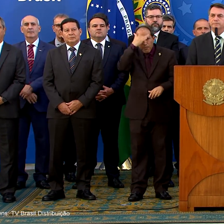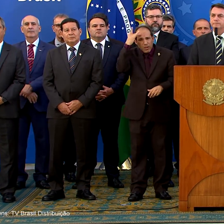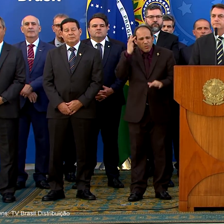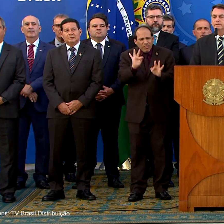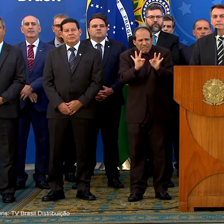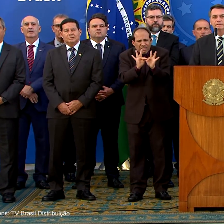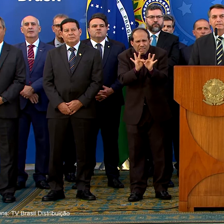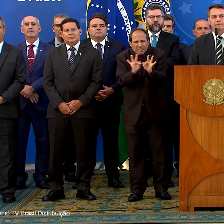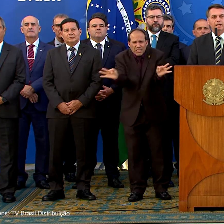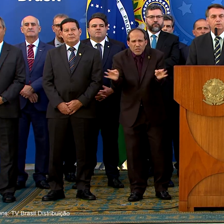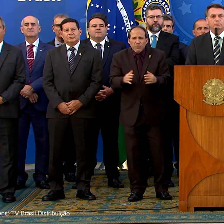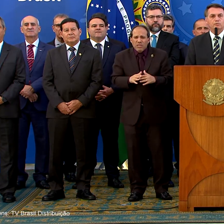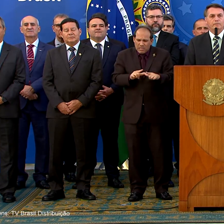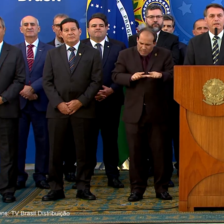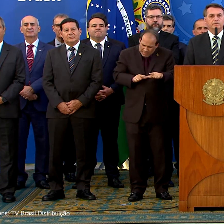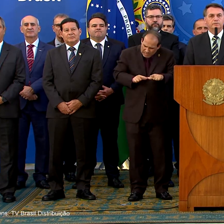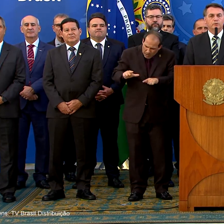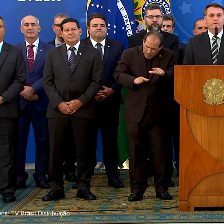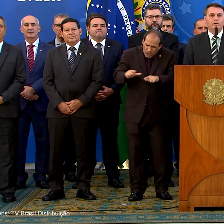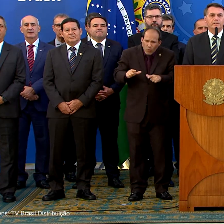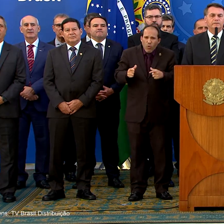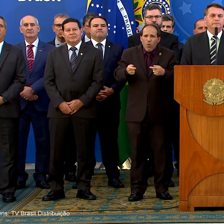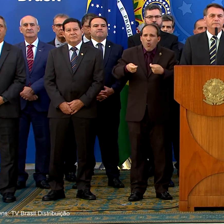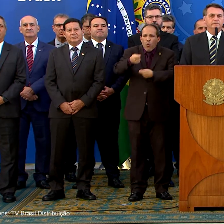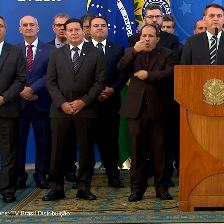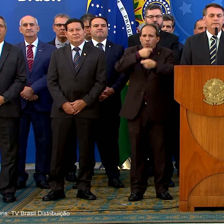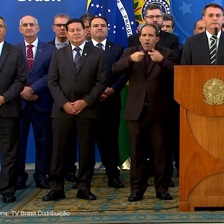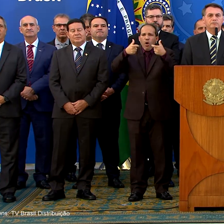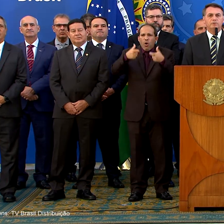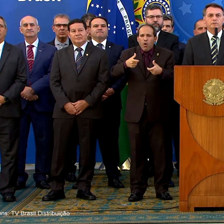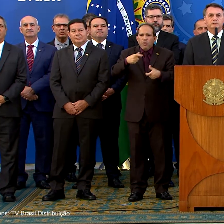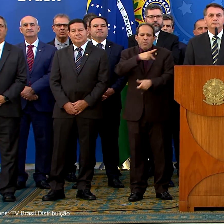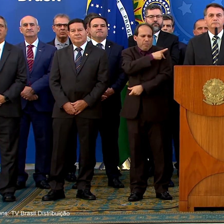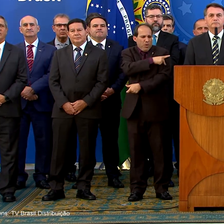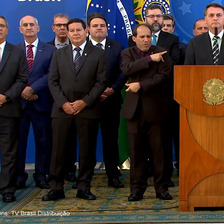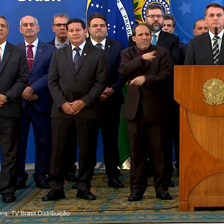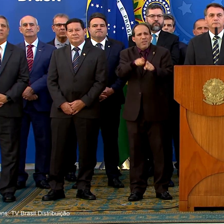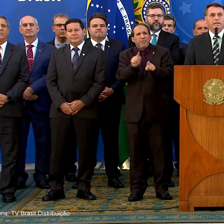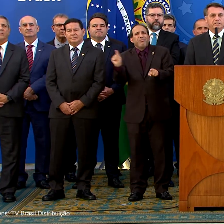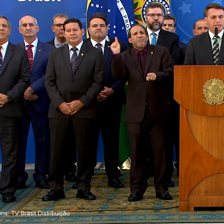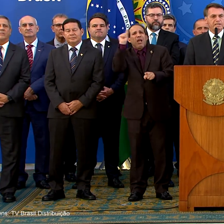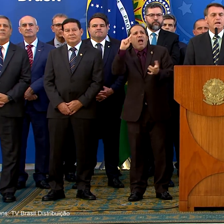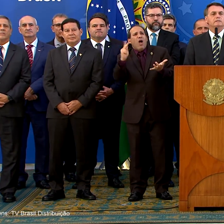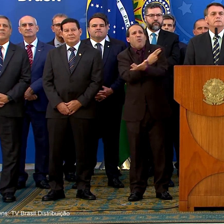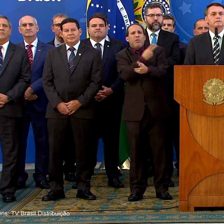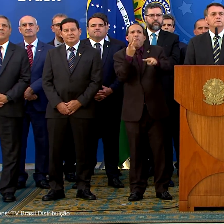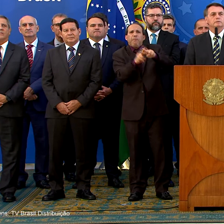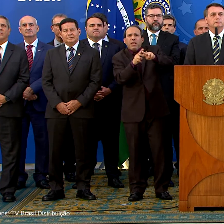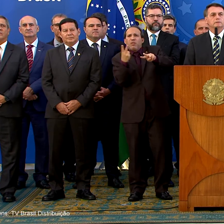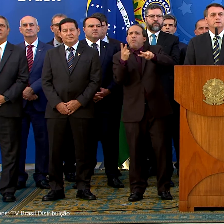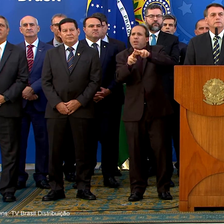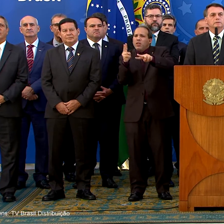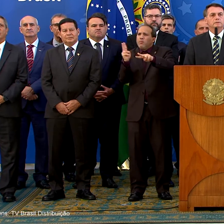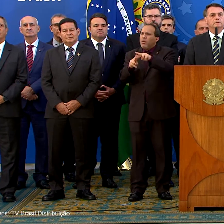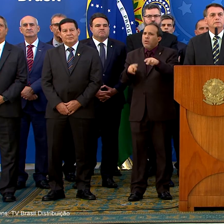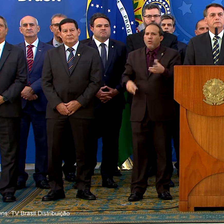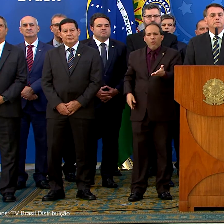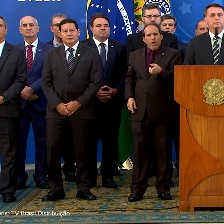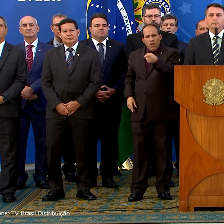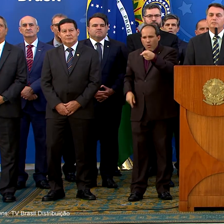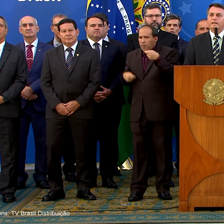humilde trabalhador do comércio do piauí entre tantos outros que ele tinha